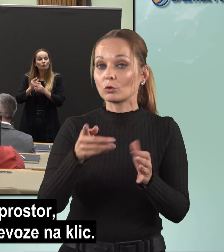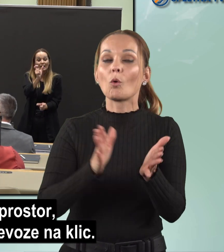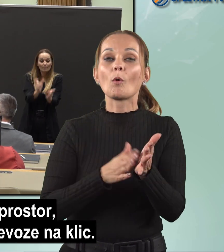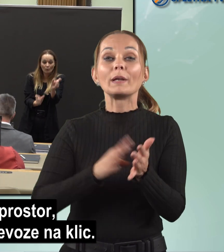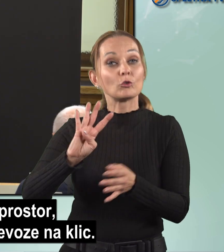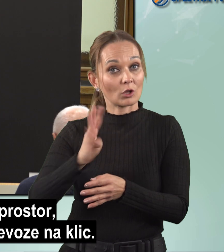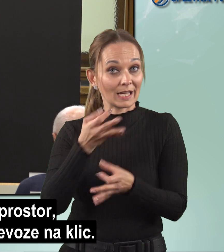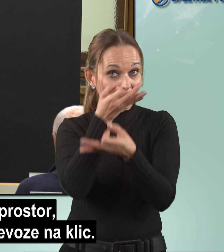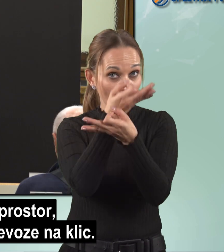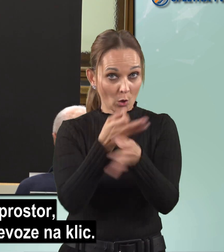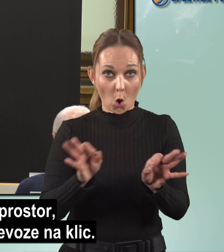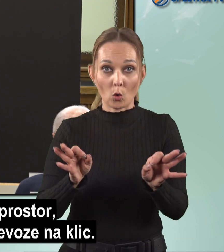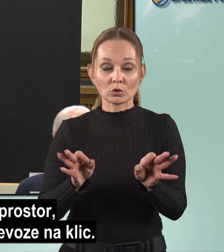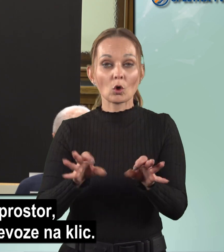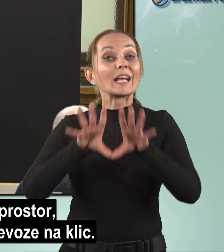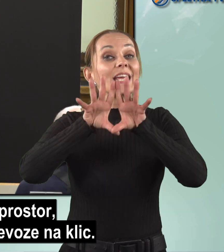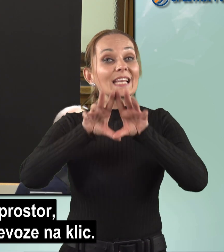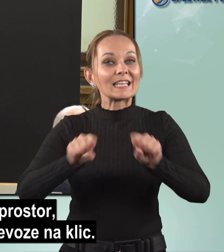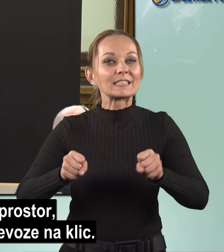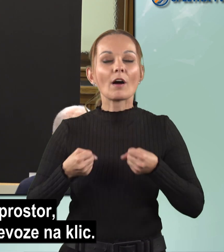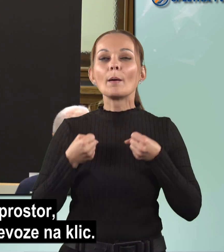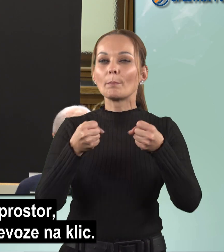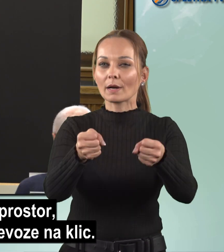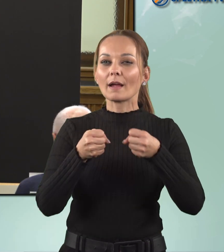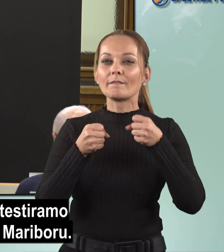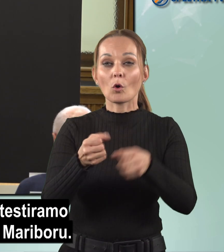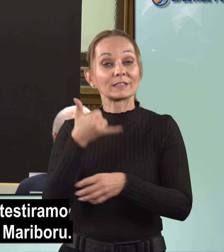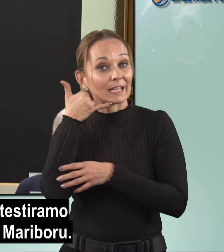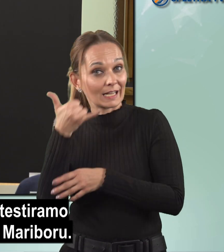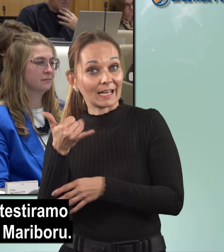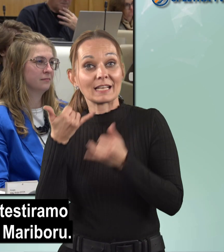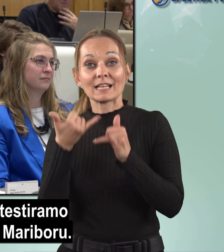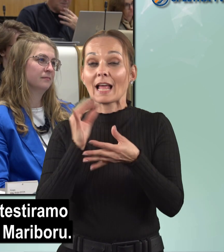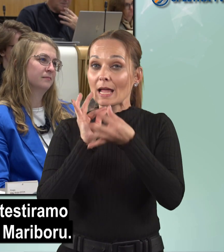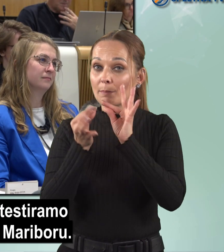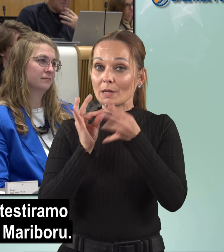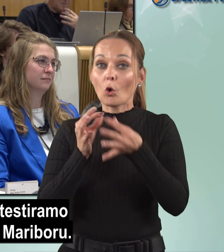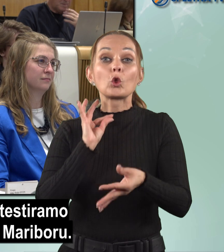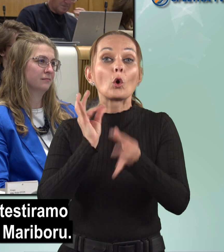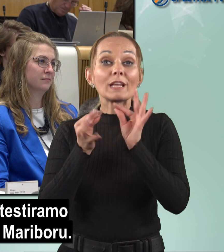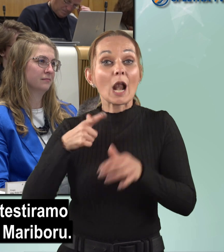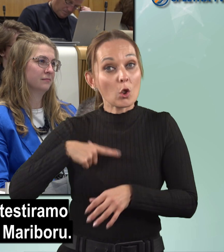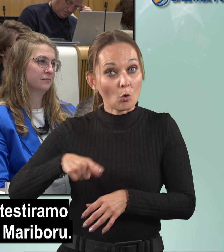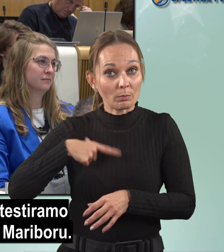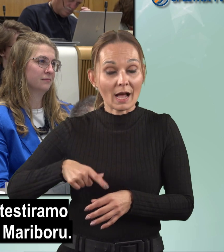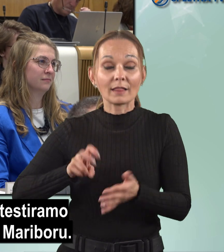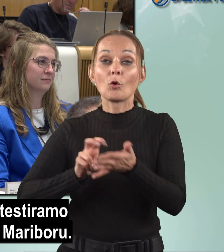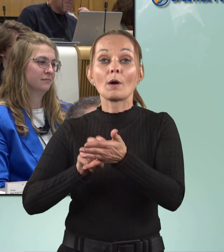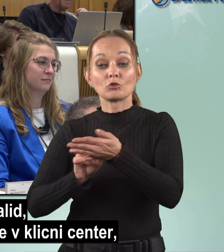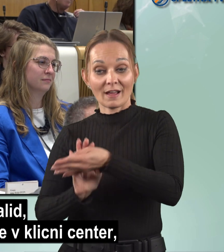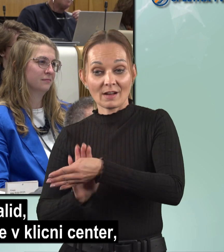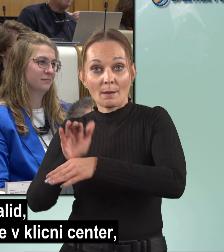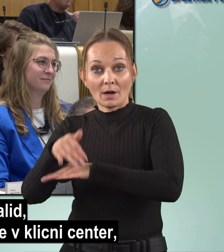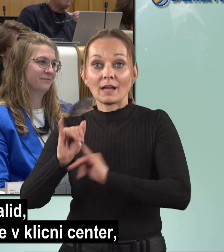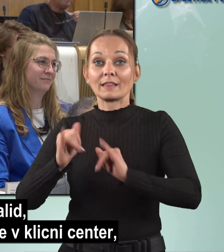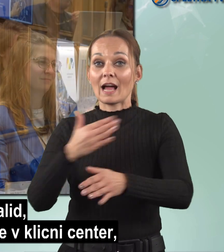4. prostor, kjer izvajamo prevoze na klic. Zdaj pilotno testiramo v Ljubljani in pa Mariboru,